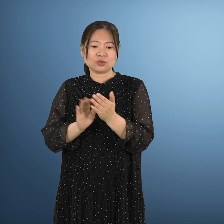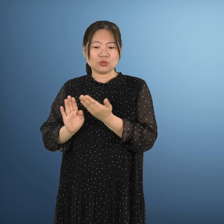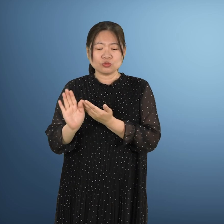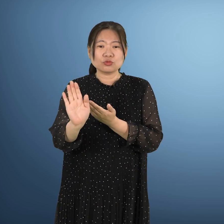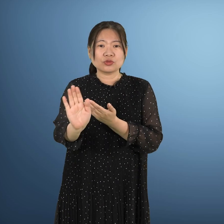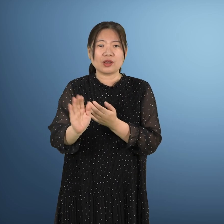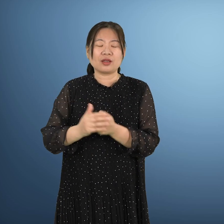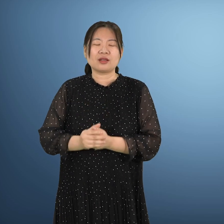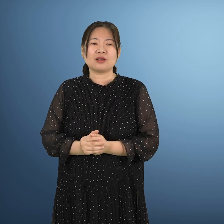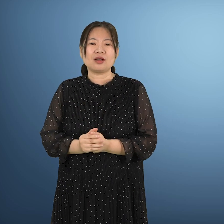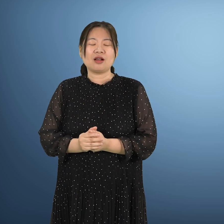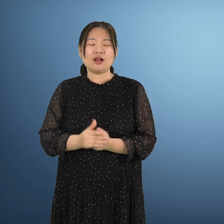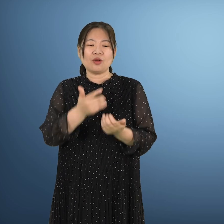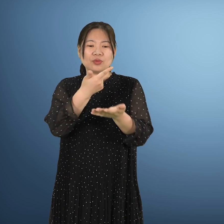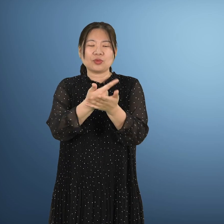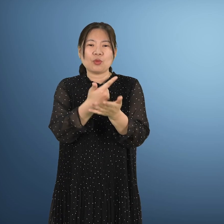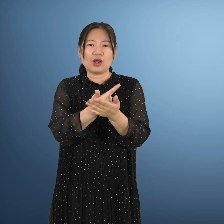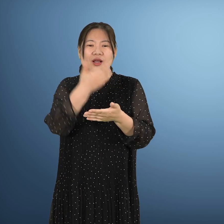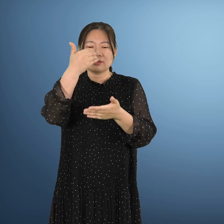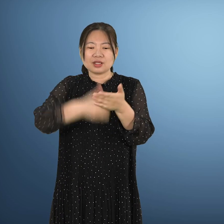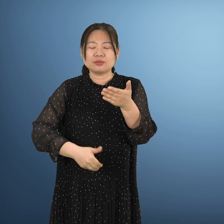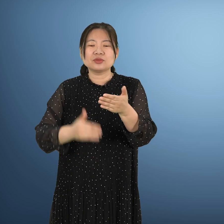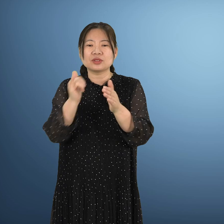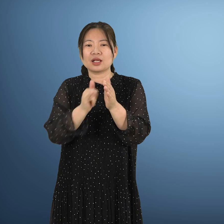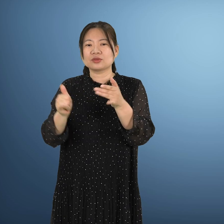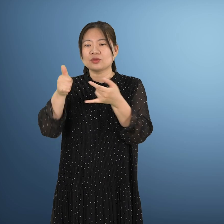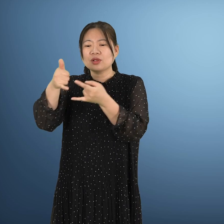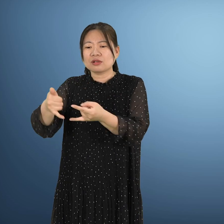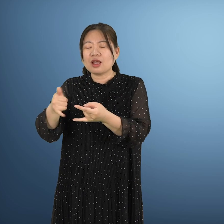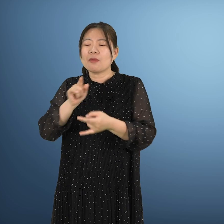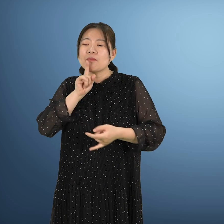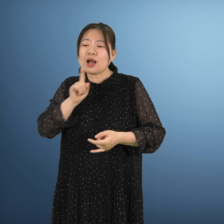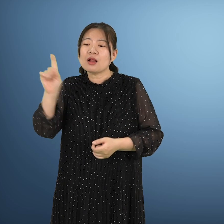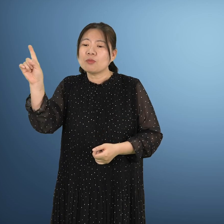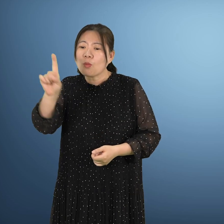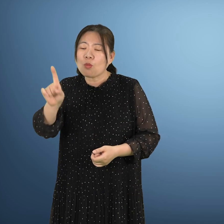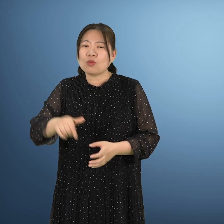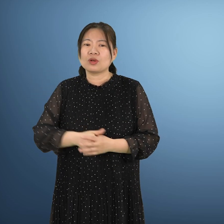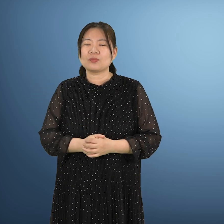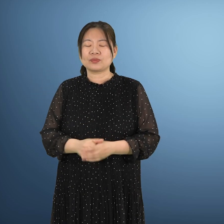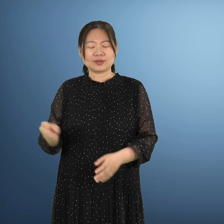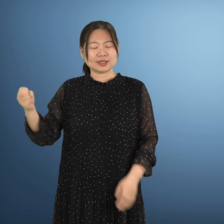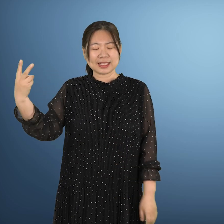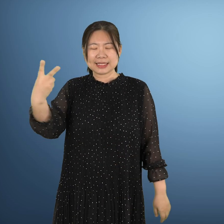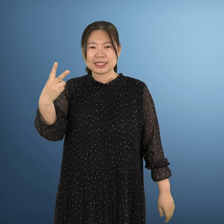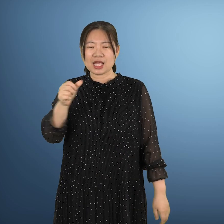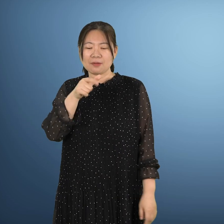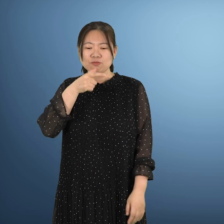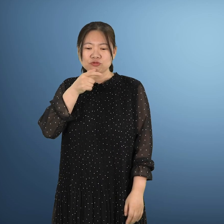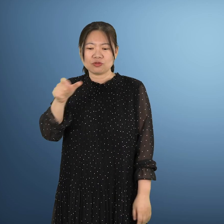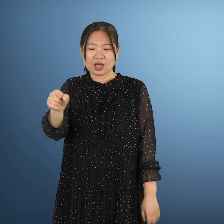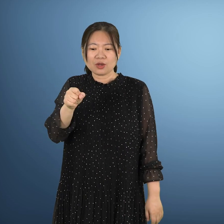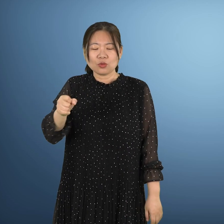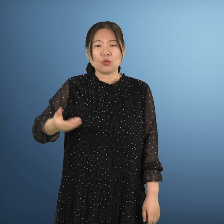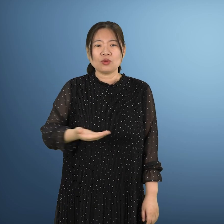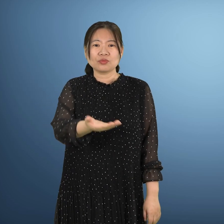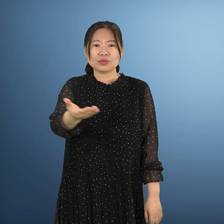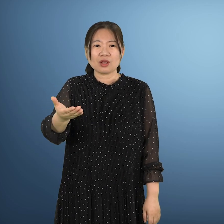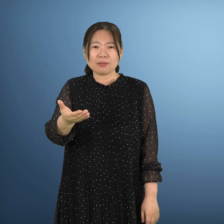나서 노아의 남은 가족들에게 뭐라고 말씀하셨죠? 다시는 물로